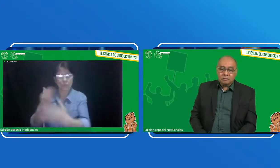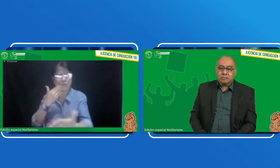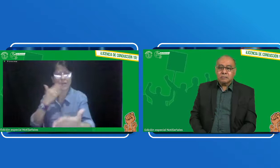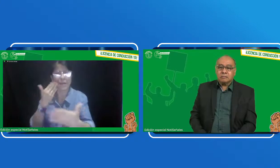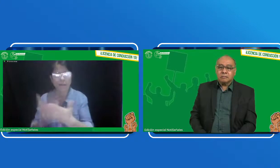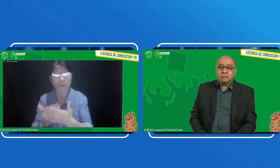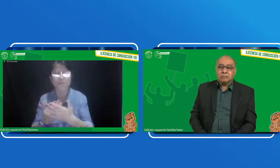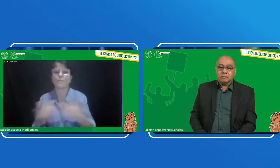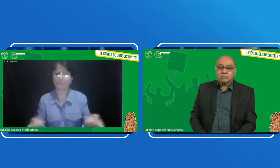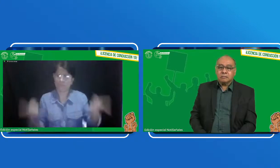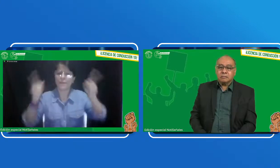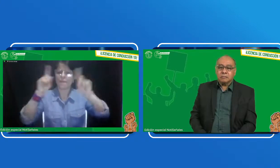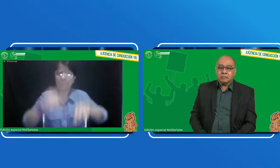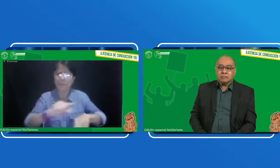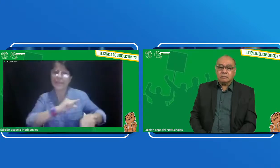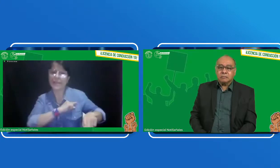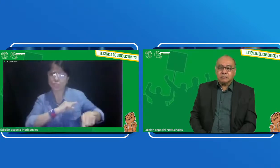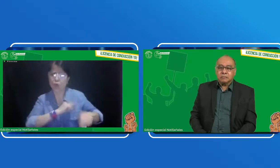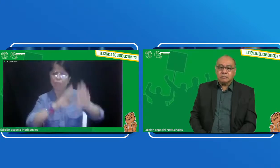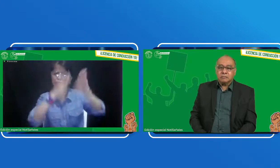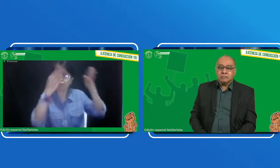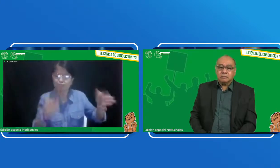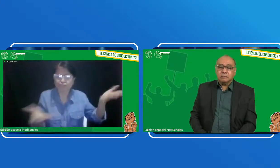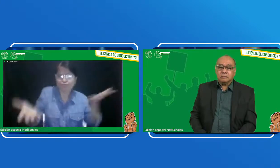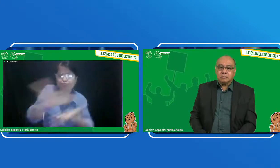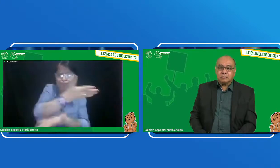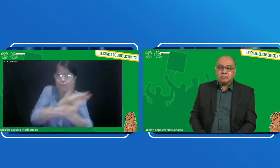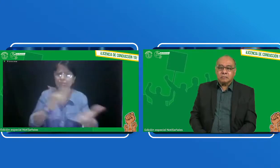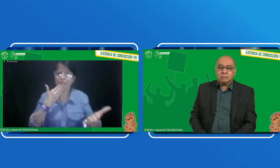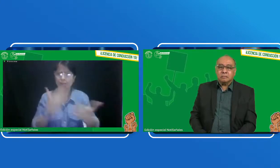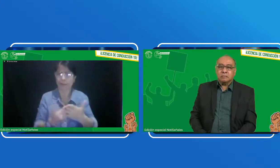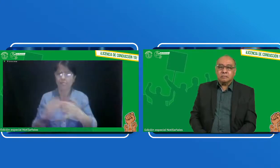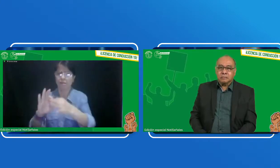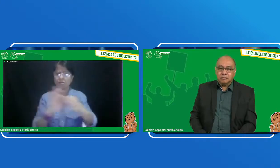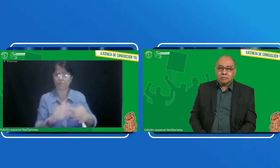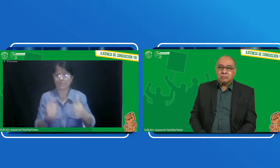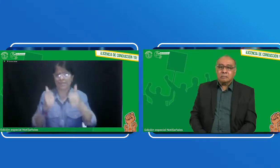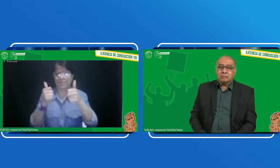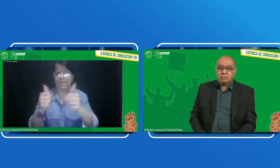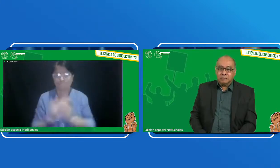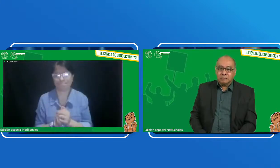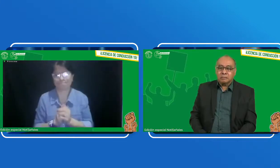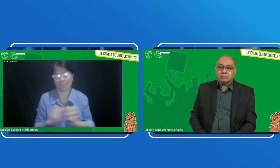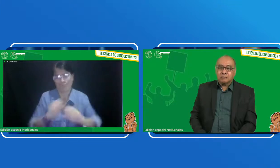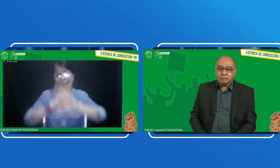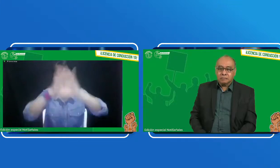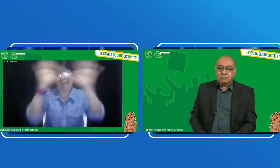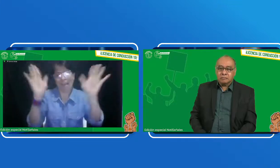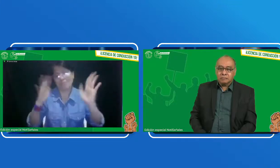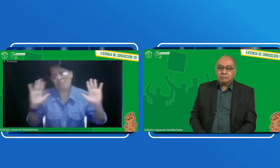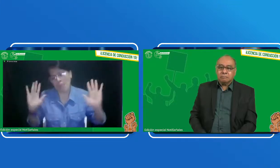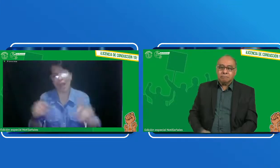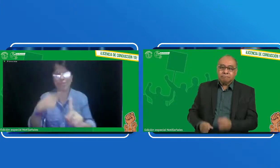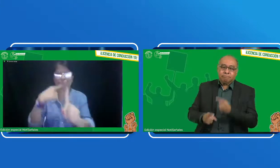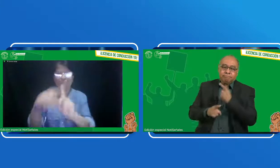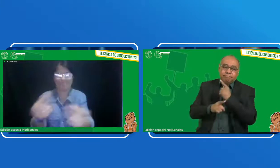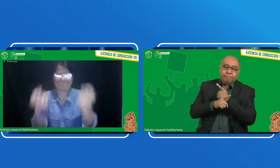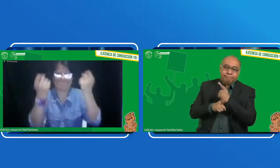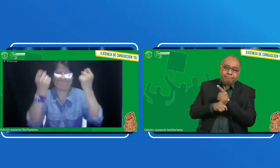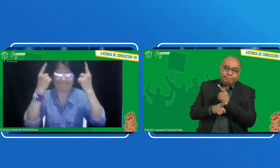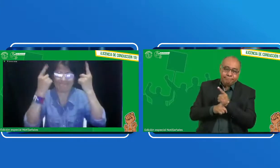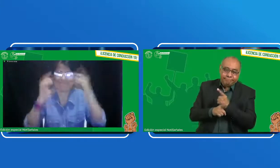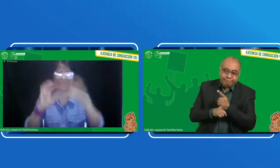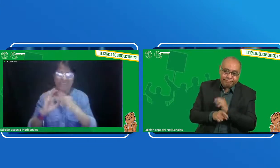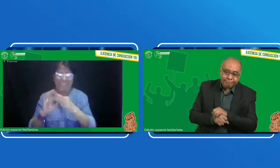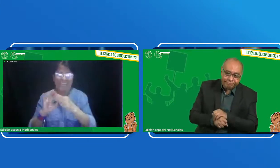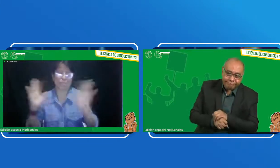de conducción y pues mil gracias a FENASCOL y al INSOR también por participar en estos procesos.